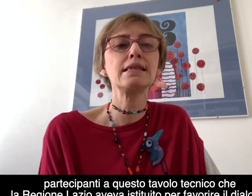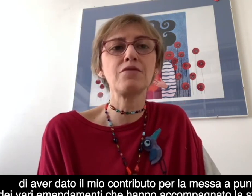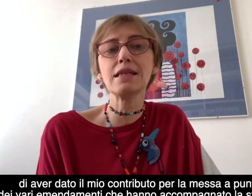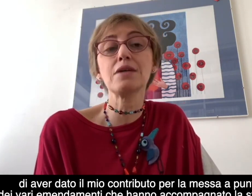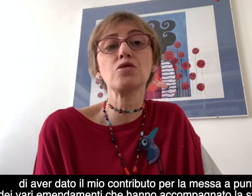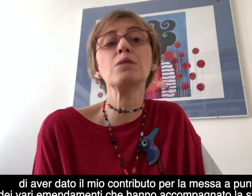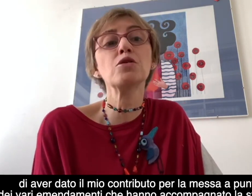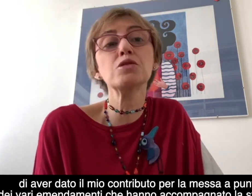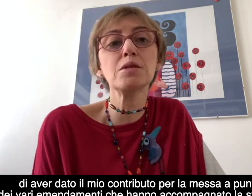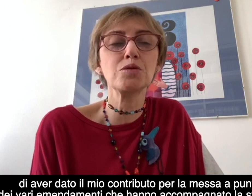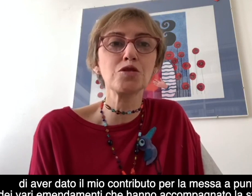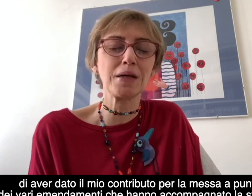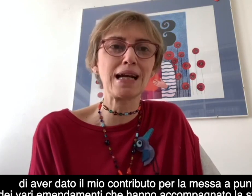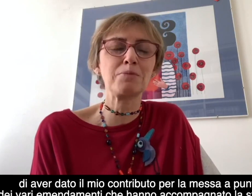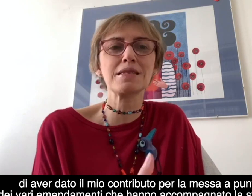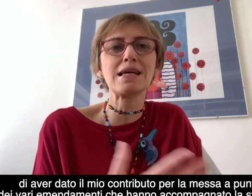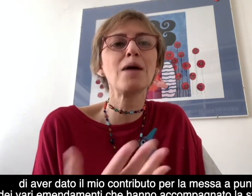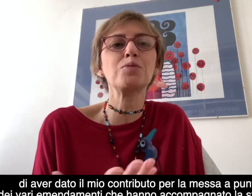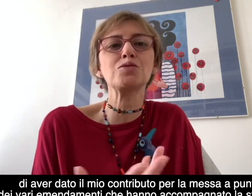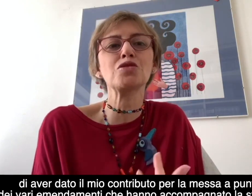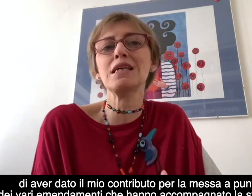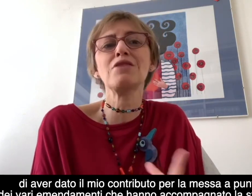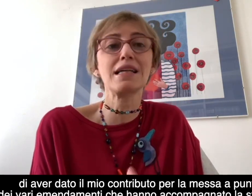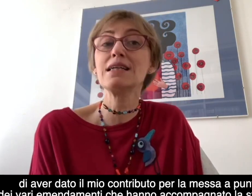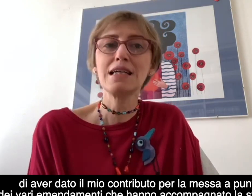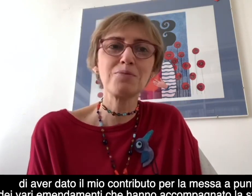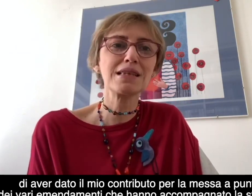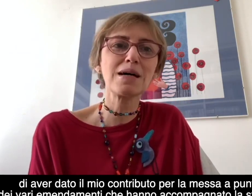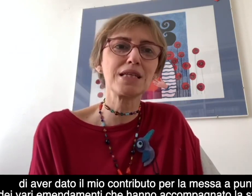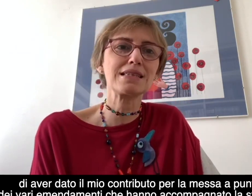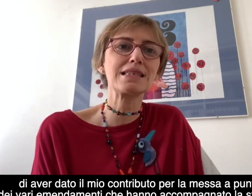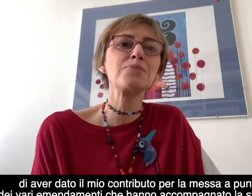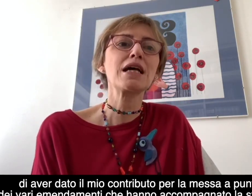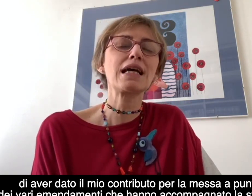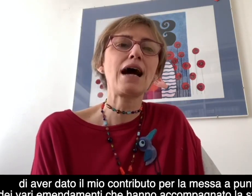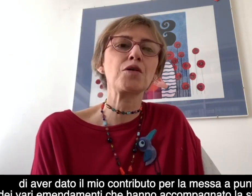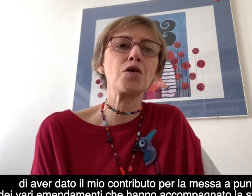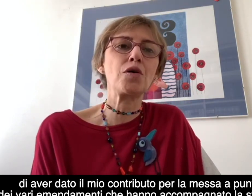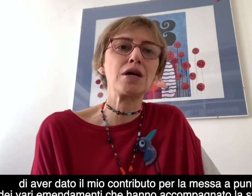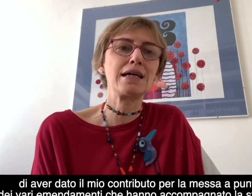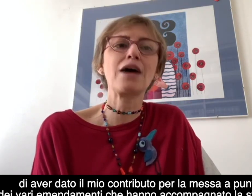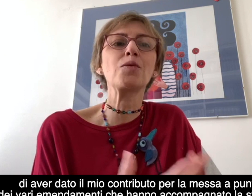aver dato il mio contributo per la messa a punto dei vari emendamenti che hanno accompagnato